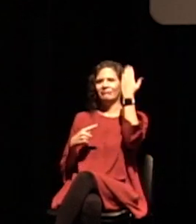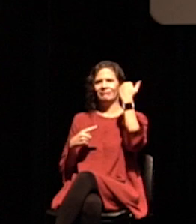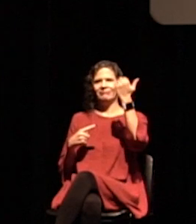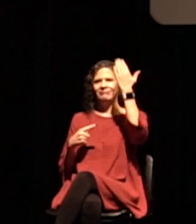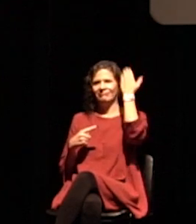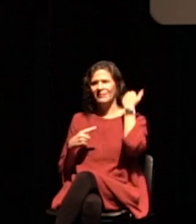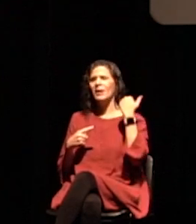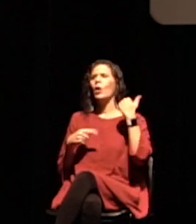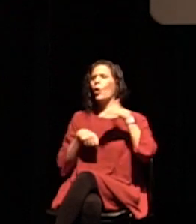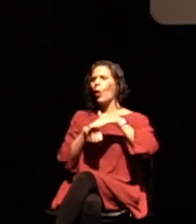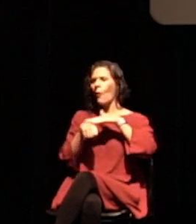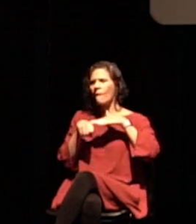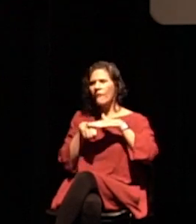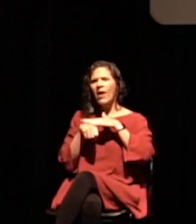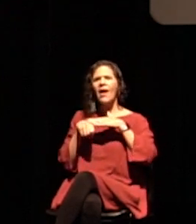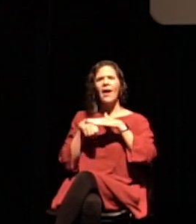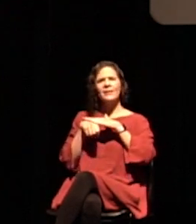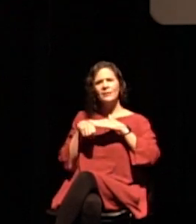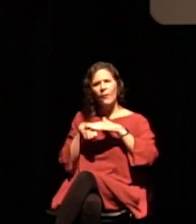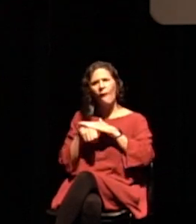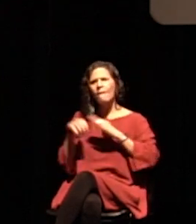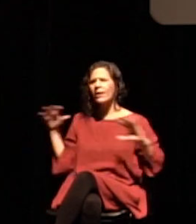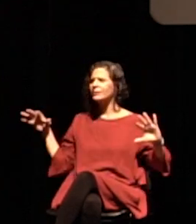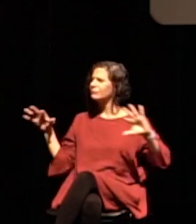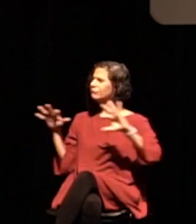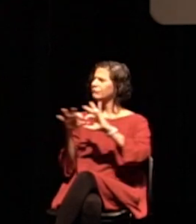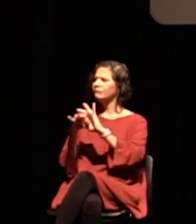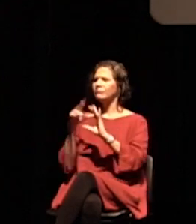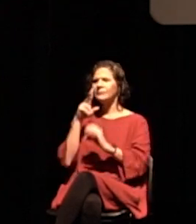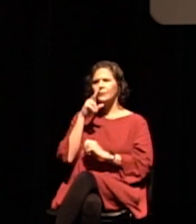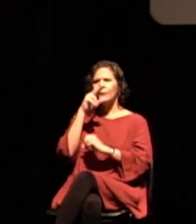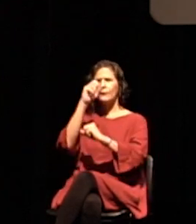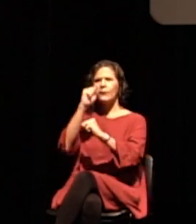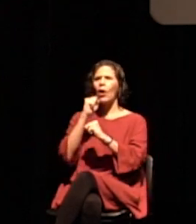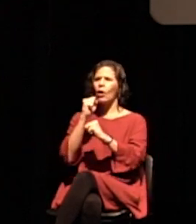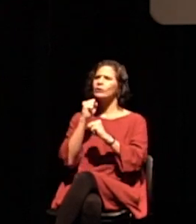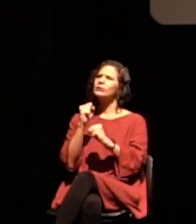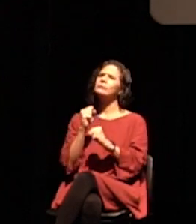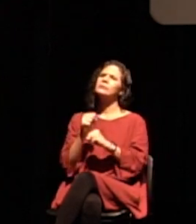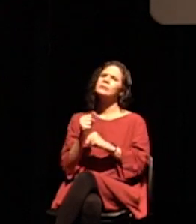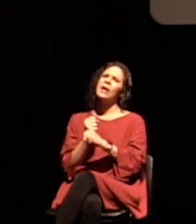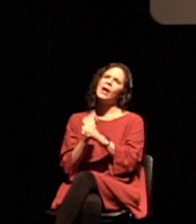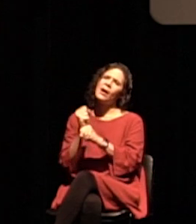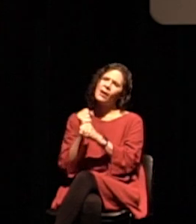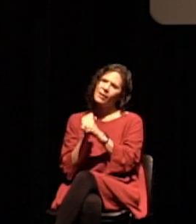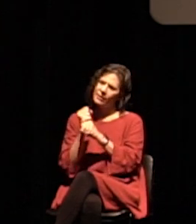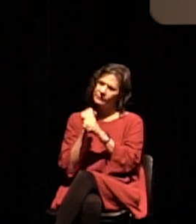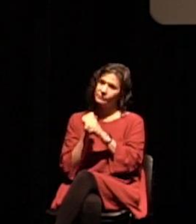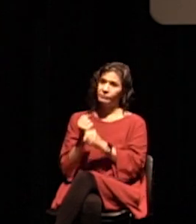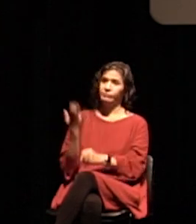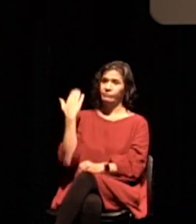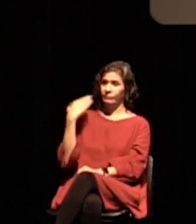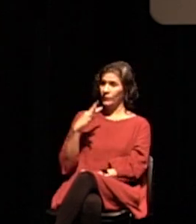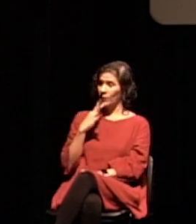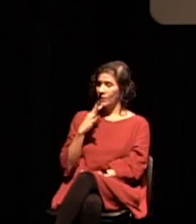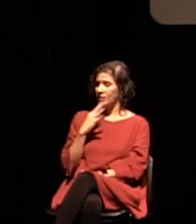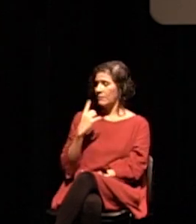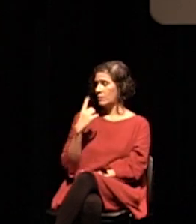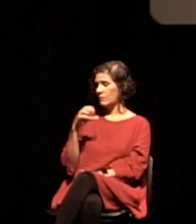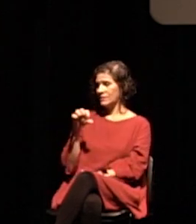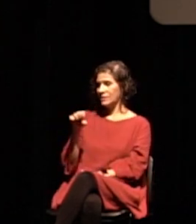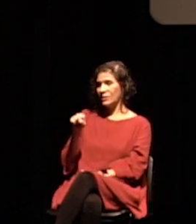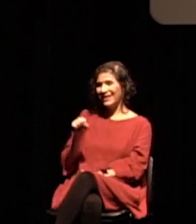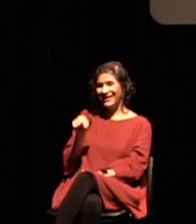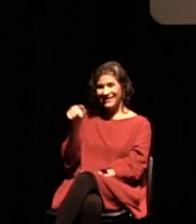uma conversa intensa que transcorreu durante décadas. Nós nos conhecemos em